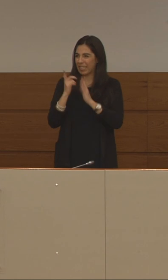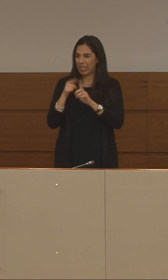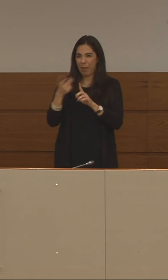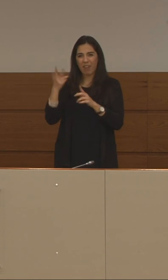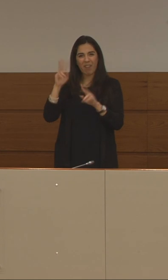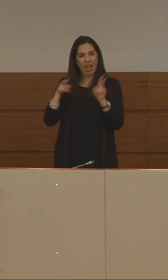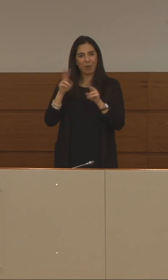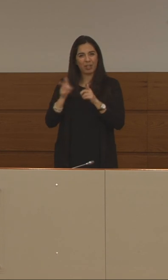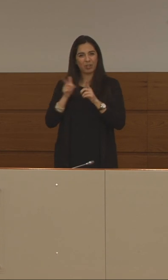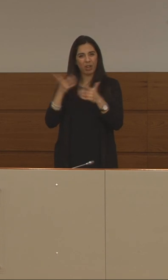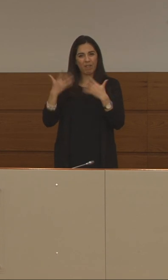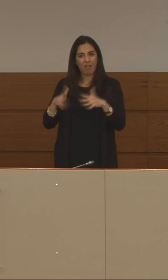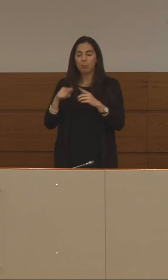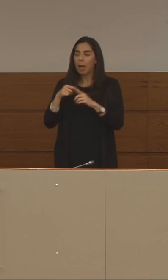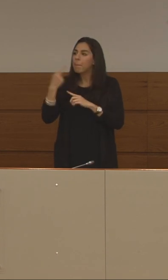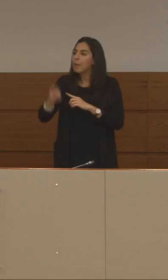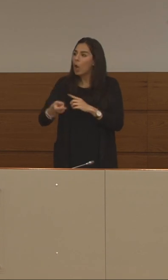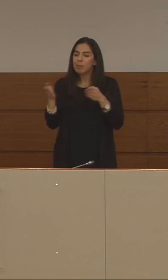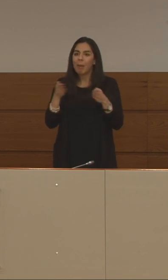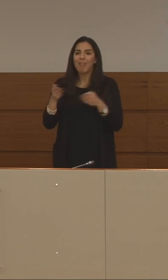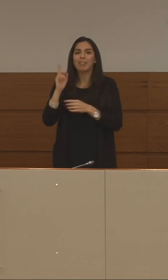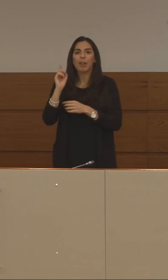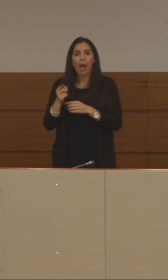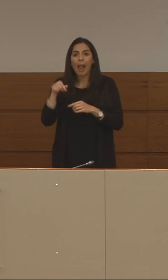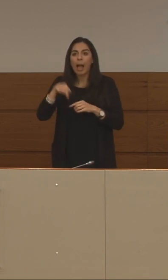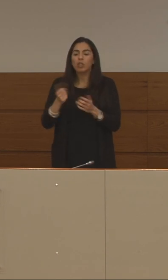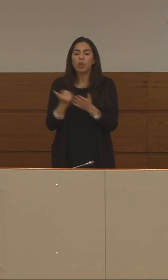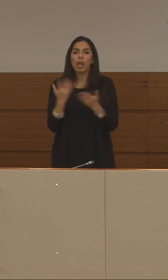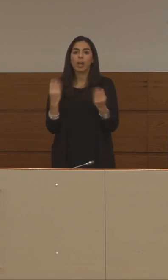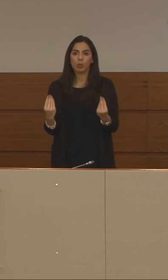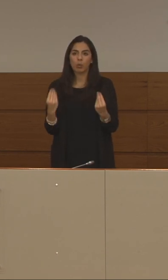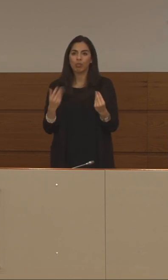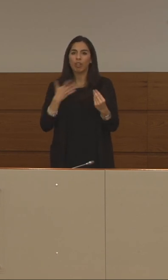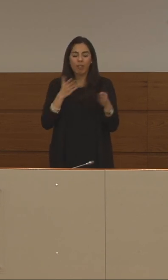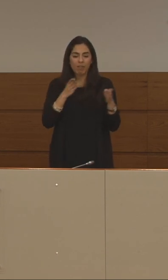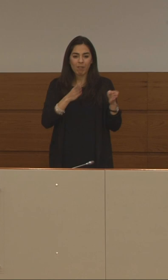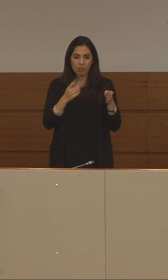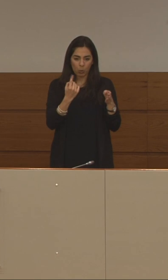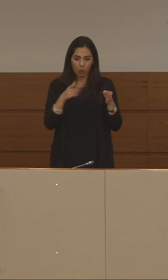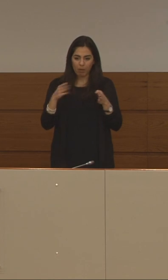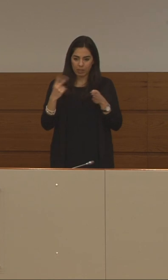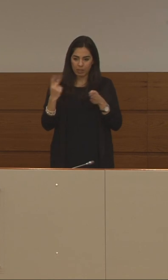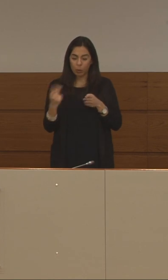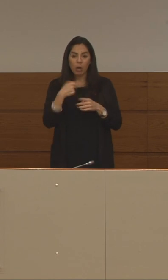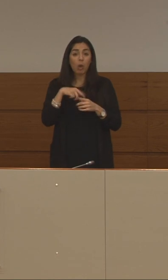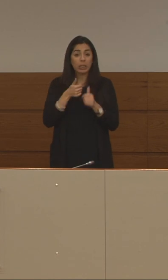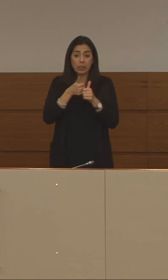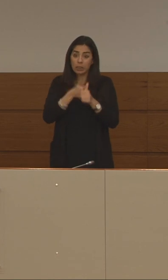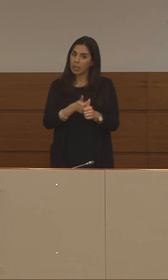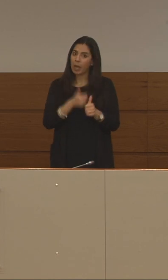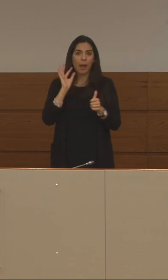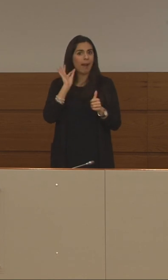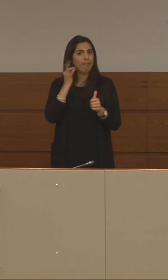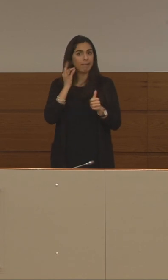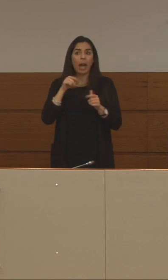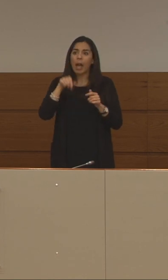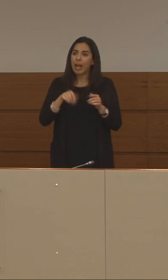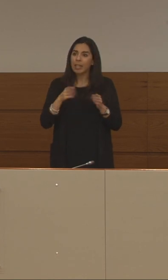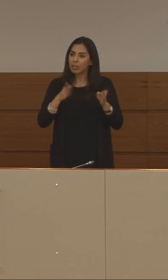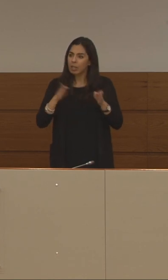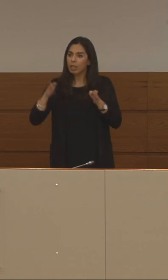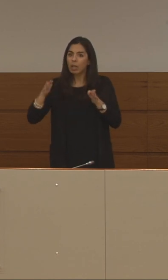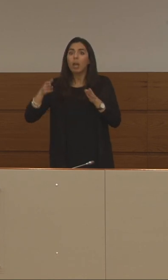quale qual è la prossima fase perché si parla di fasi fase 1 fase due abbiamo seguito tutto finora adesso qual è la fase